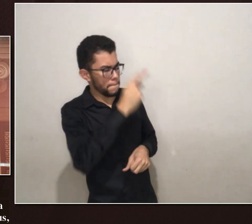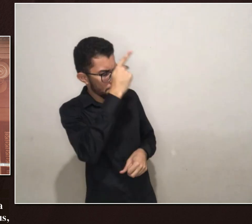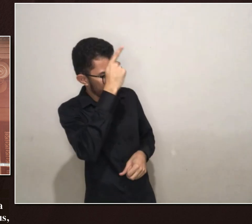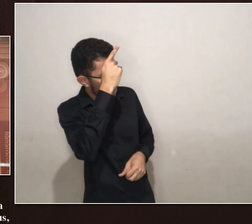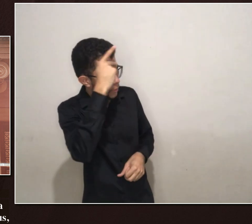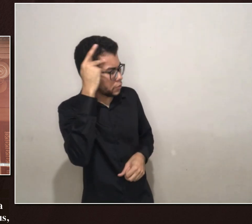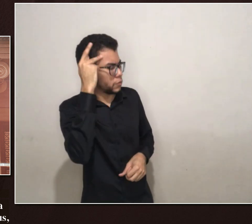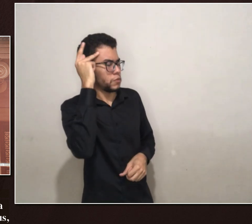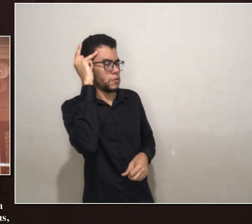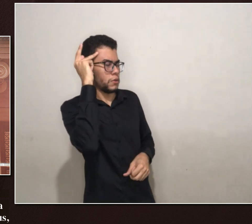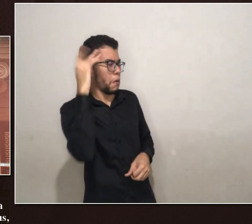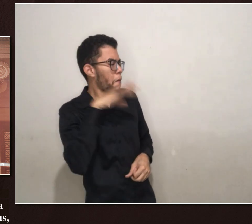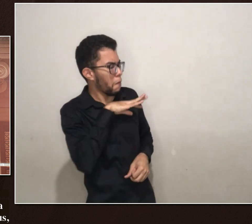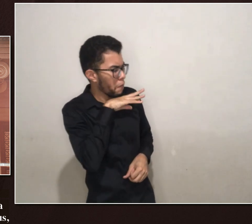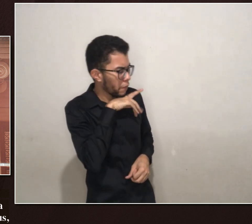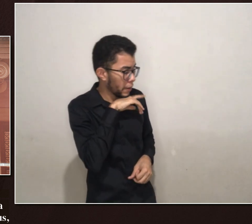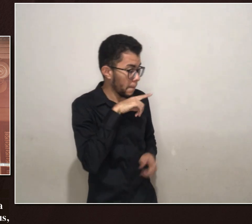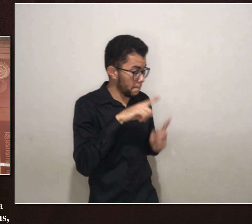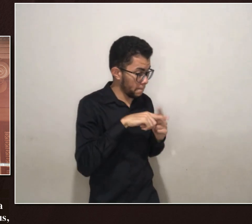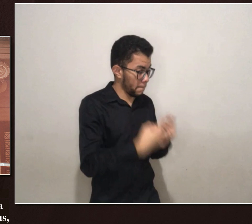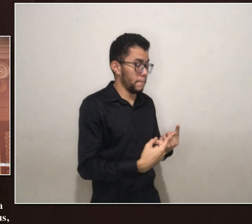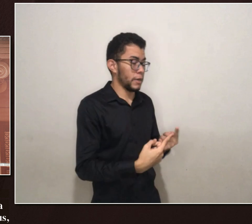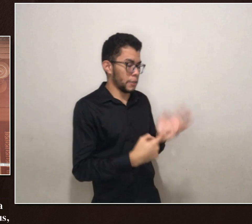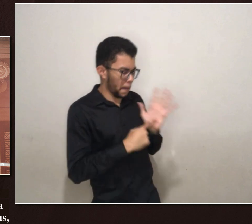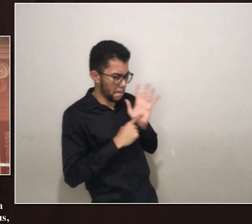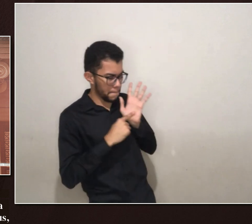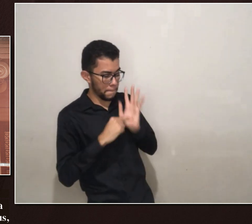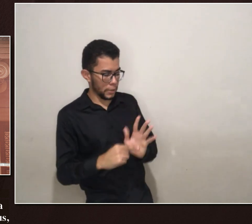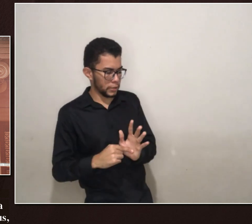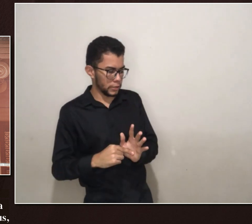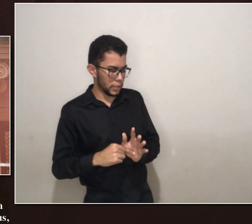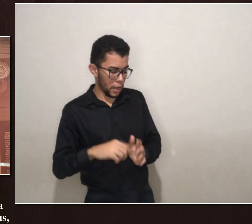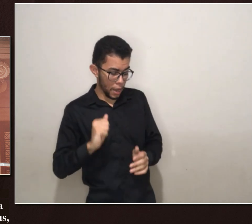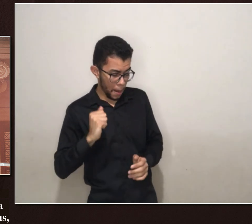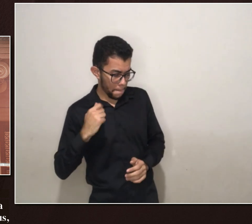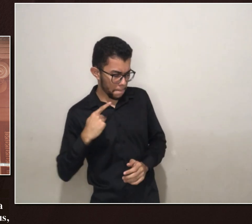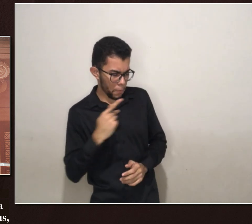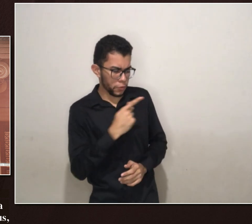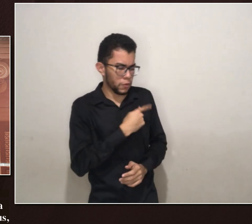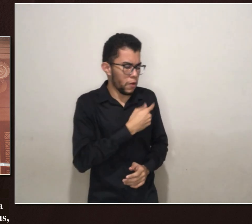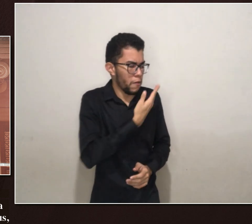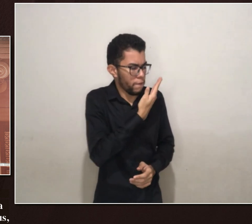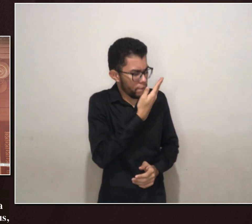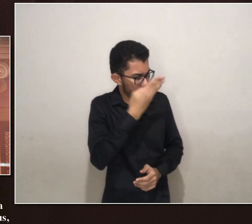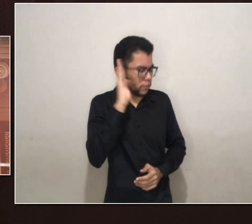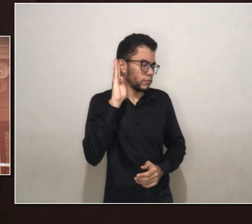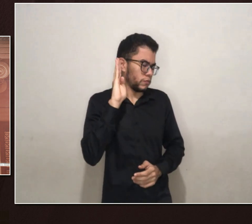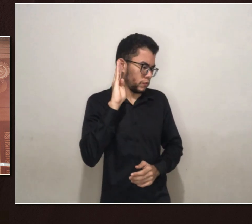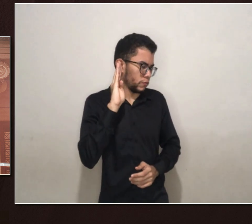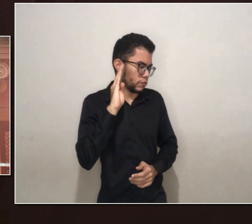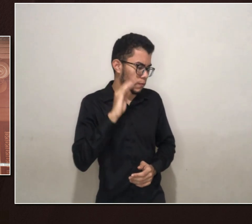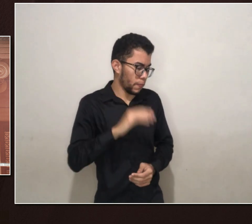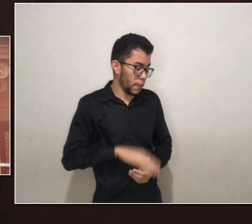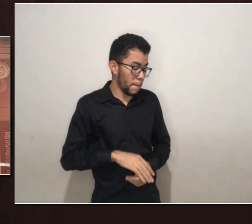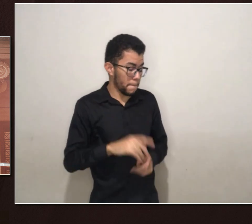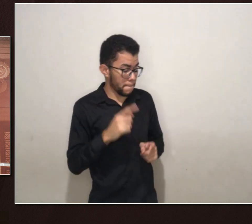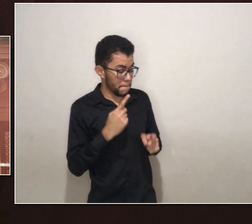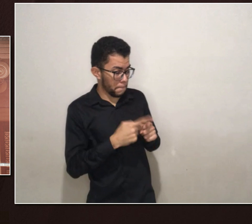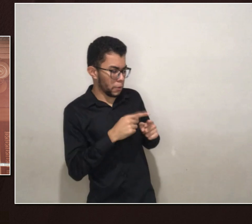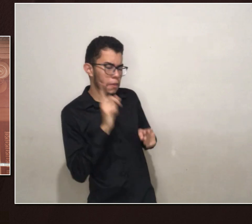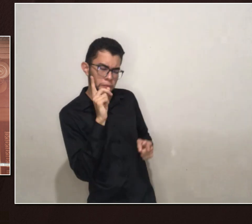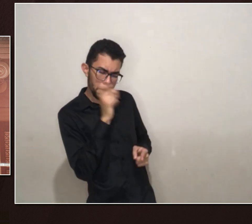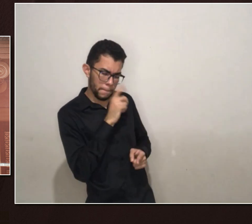mesmo se declaram apóstolos e não são, e os achaste mentirosos, e tens perseverança,